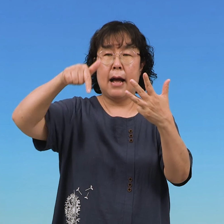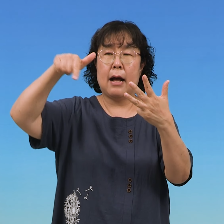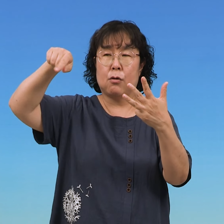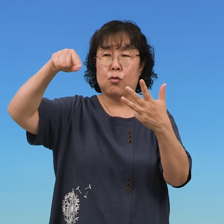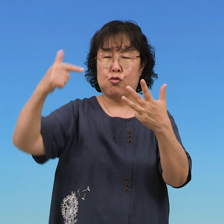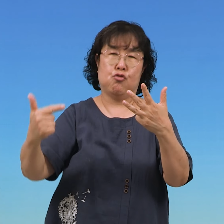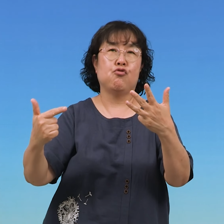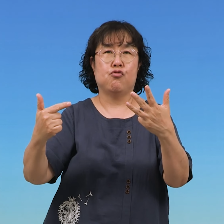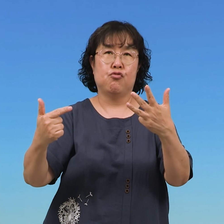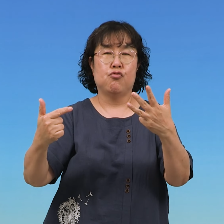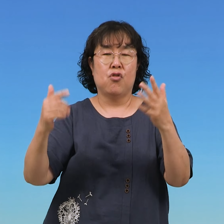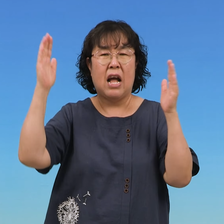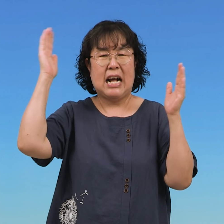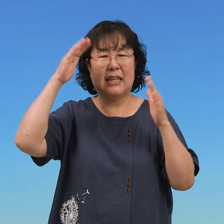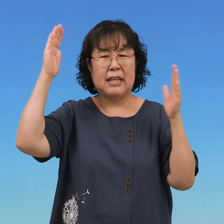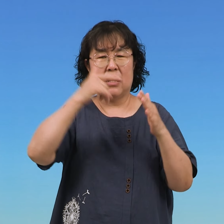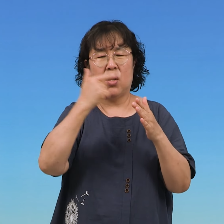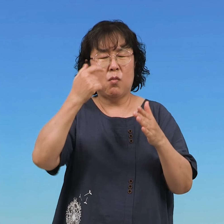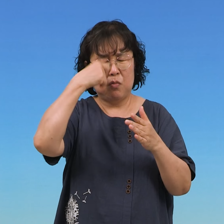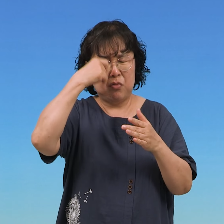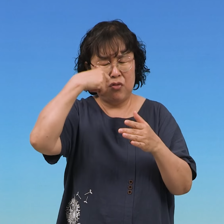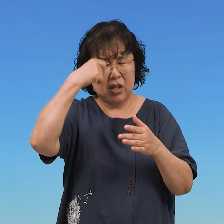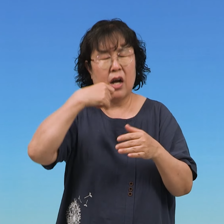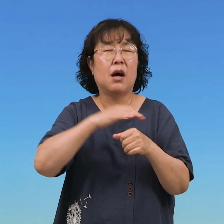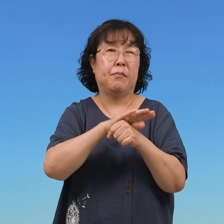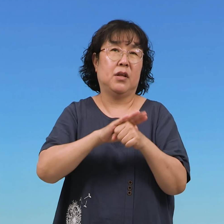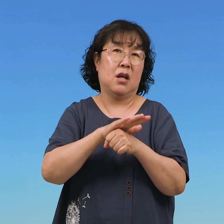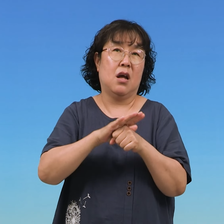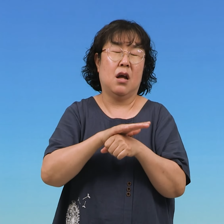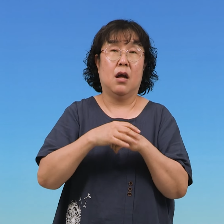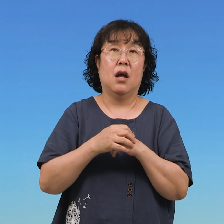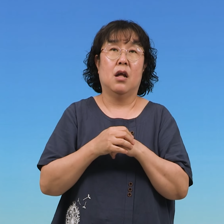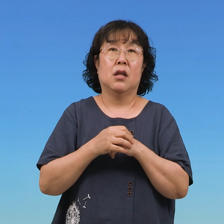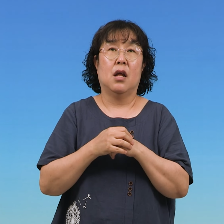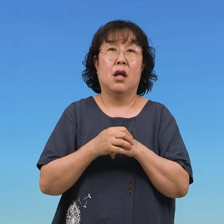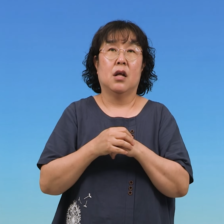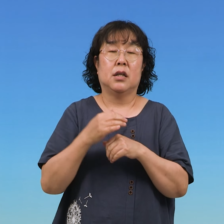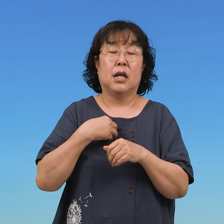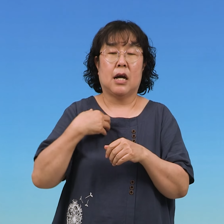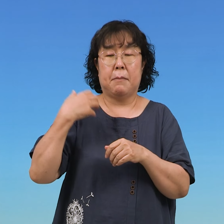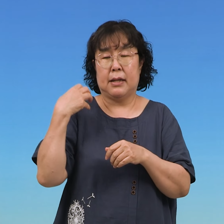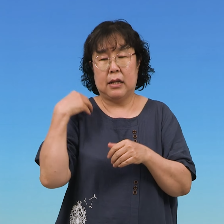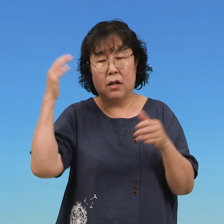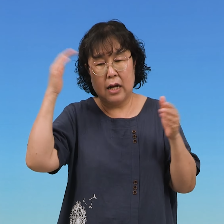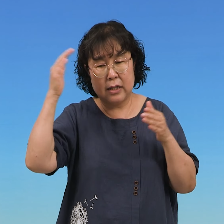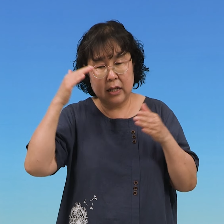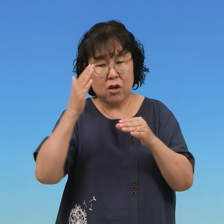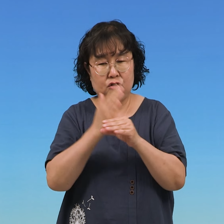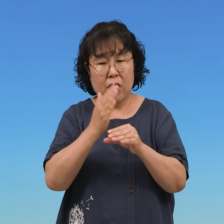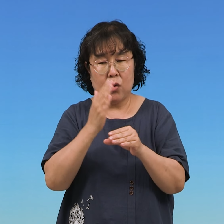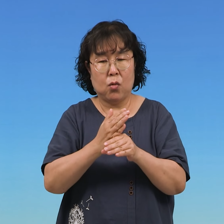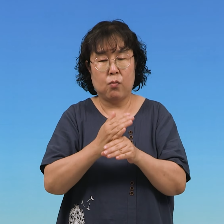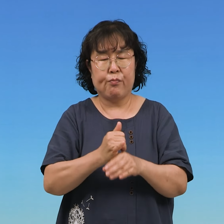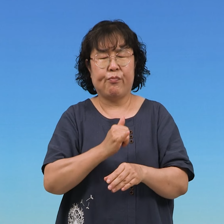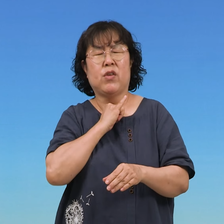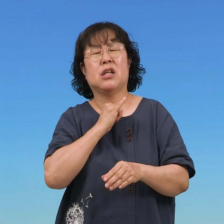몇 명이나 자살을 했어요. 한 번 그 충격을 경험하고 나니까요,